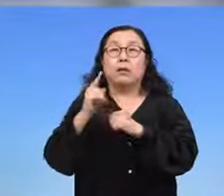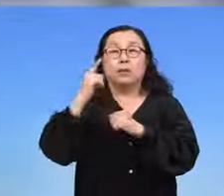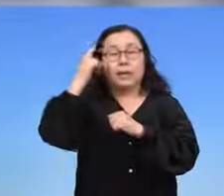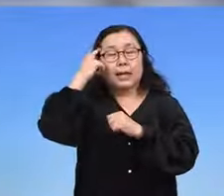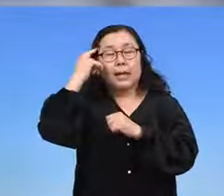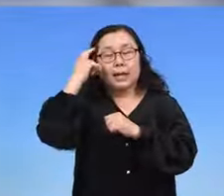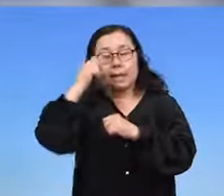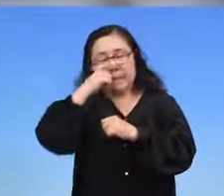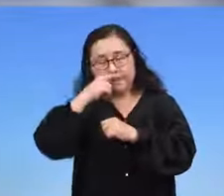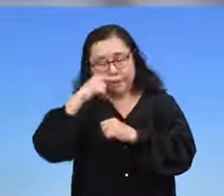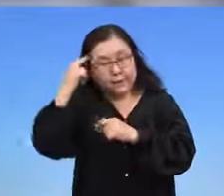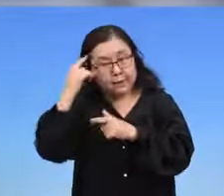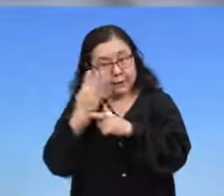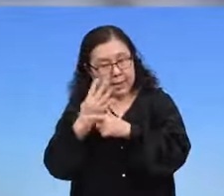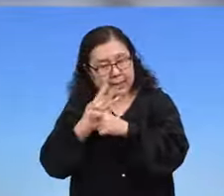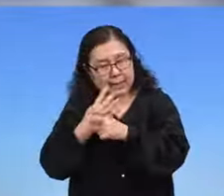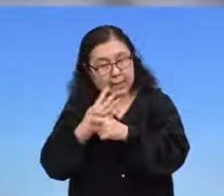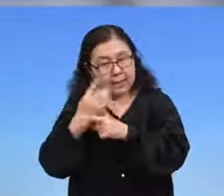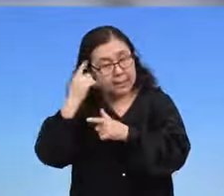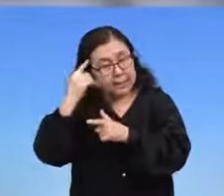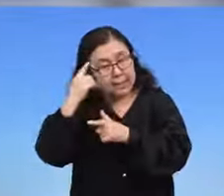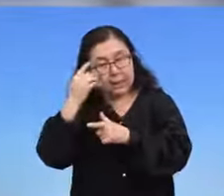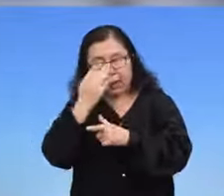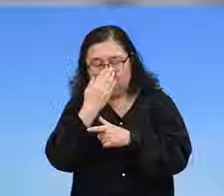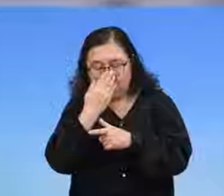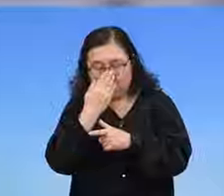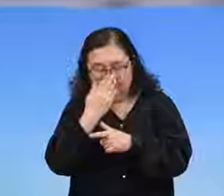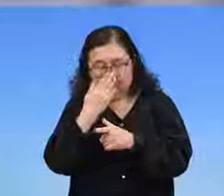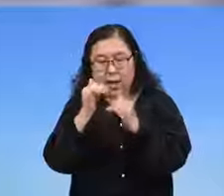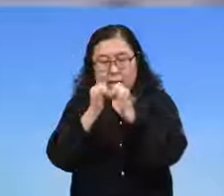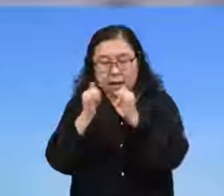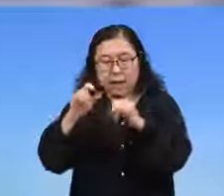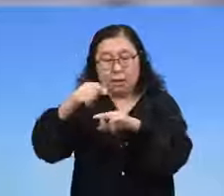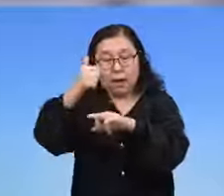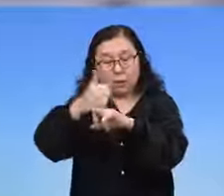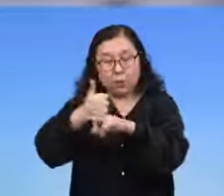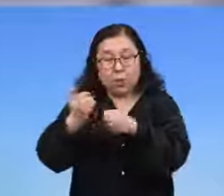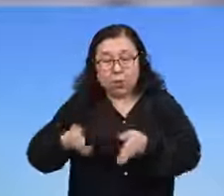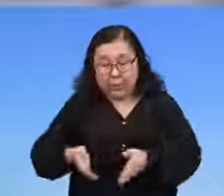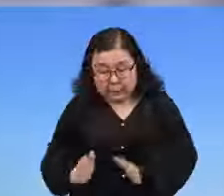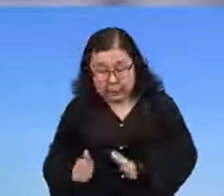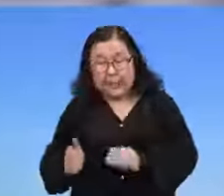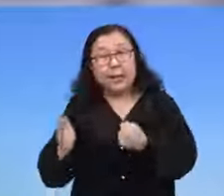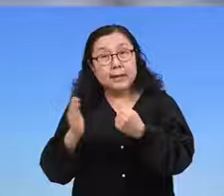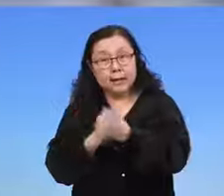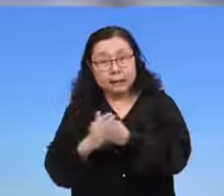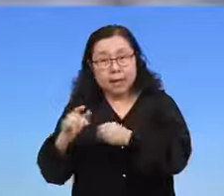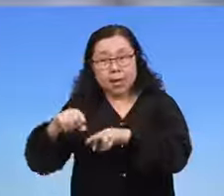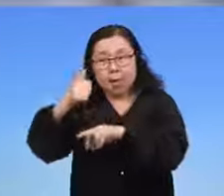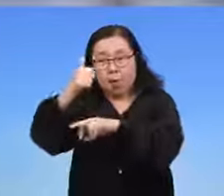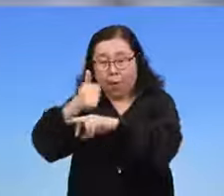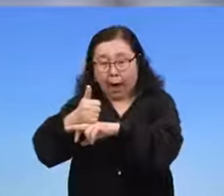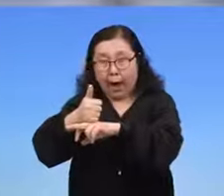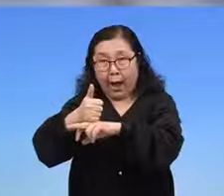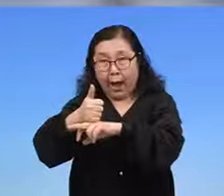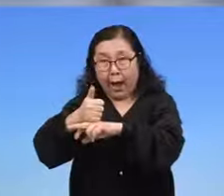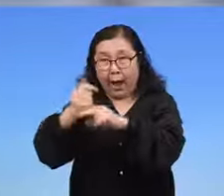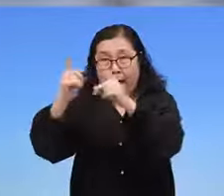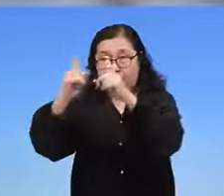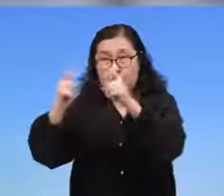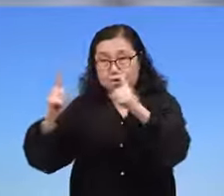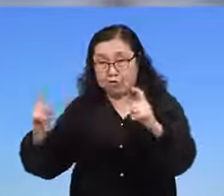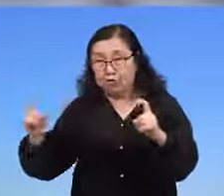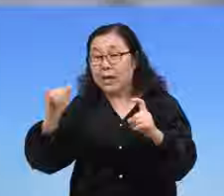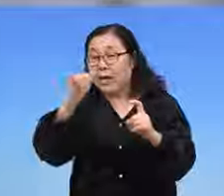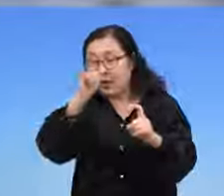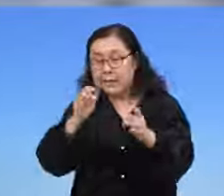그들 생각에 유대인의 왕으로 오신다 그러는데, 왕이라고 한다면 당연히 왕궁에 있는